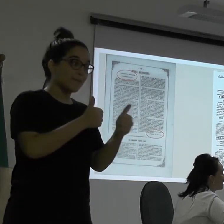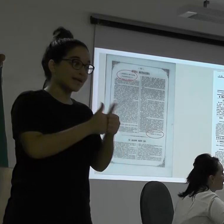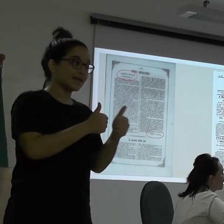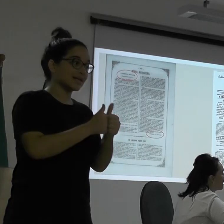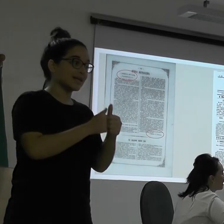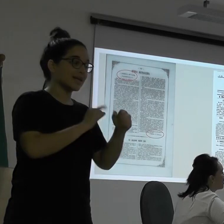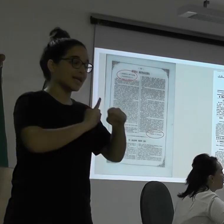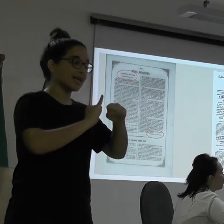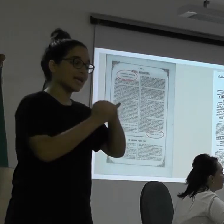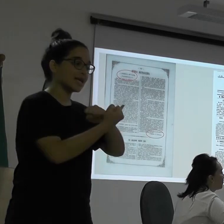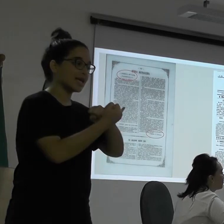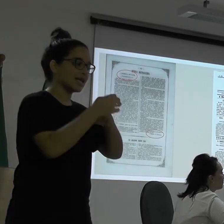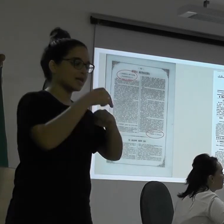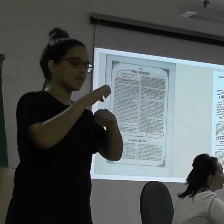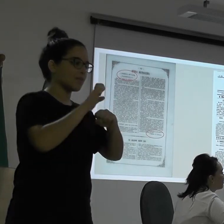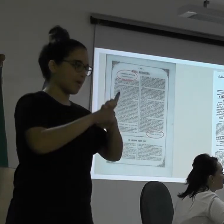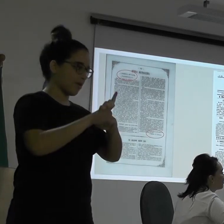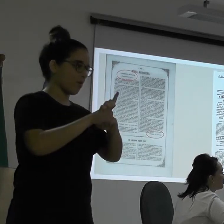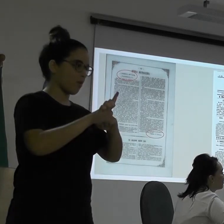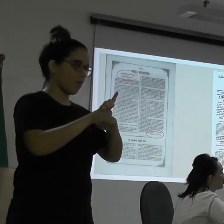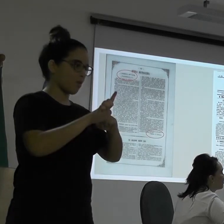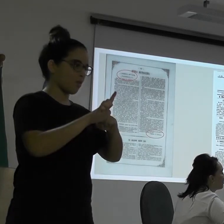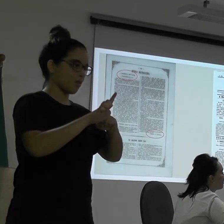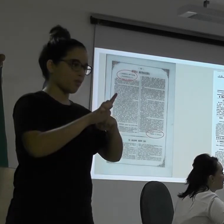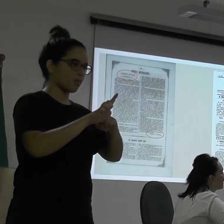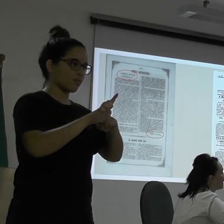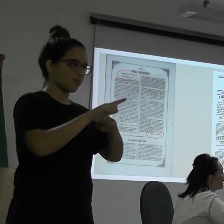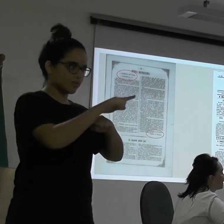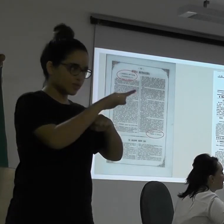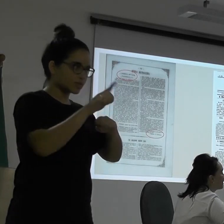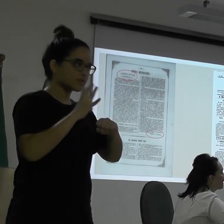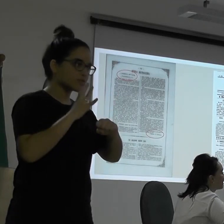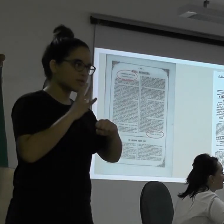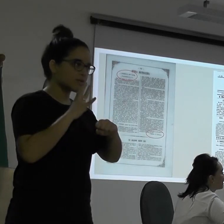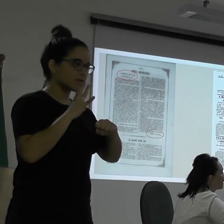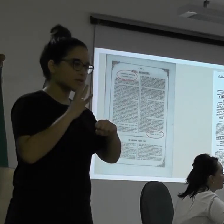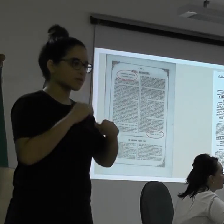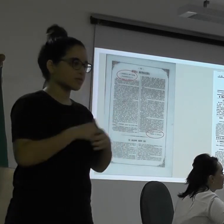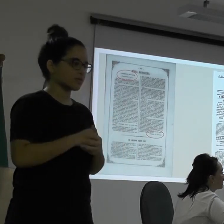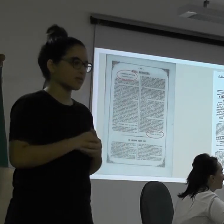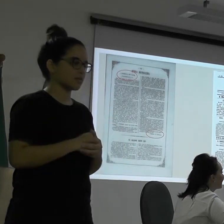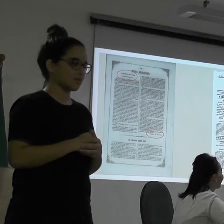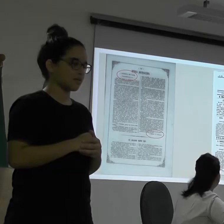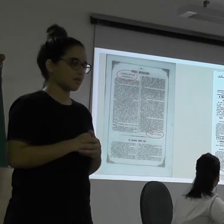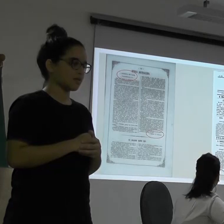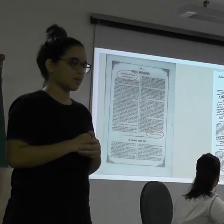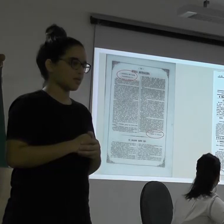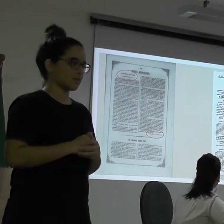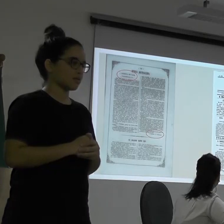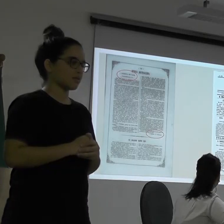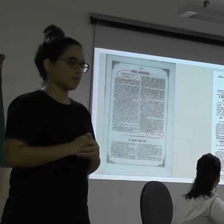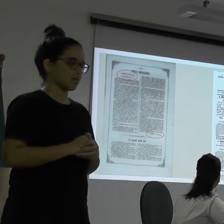Mel. Pois é. Culminância do romance é lá.